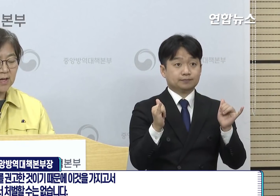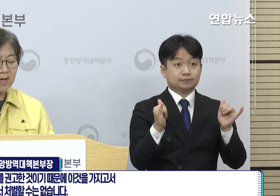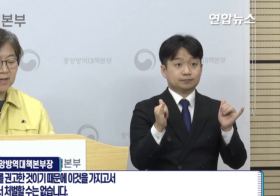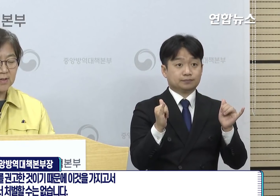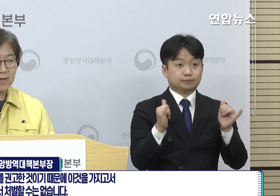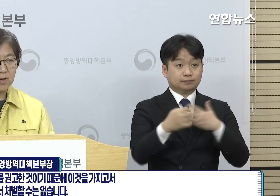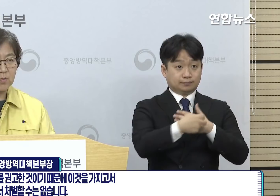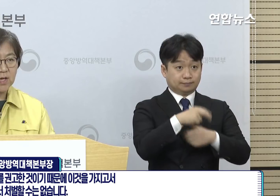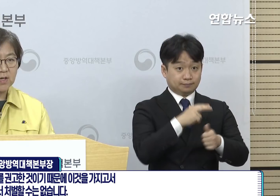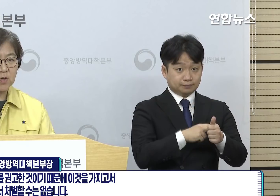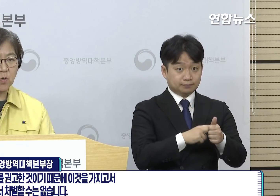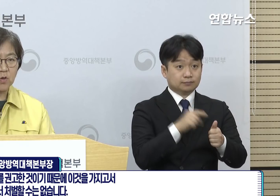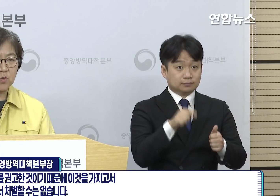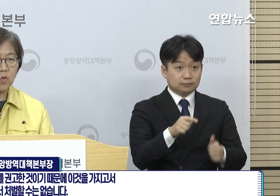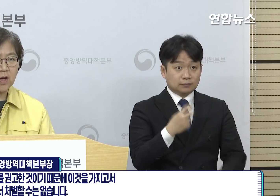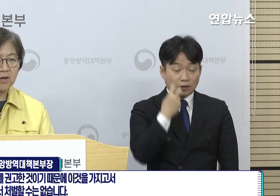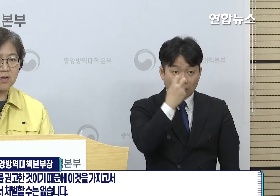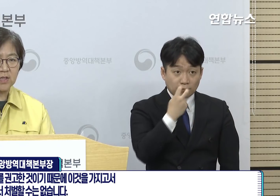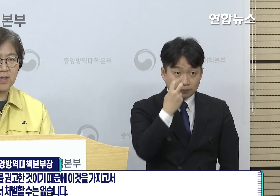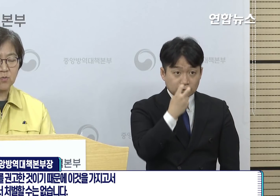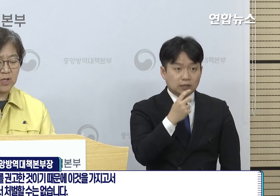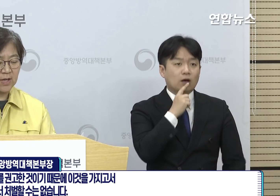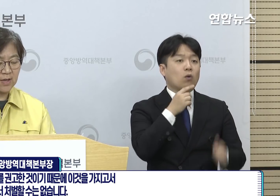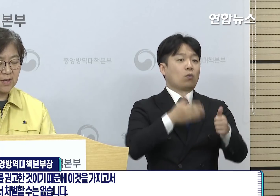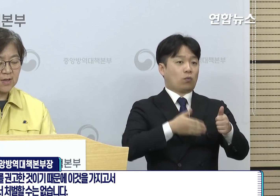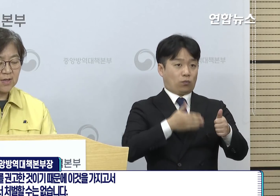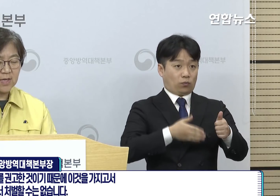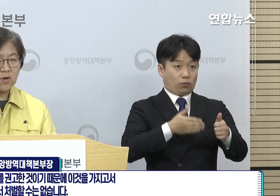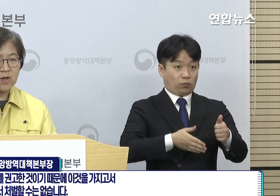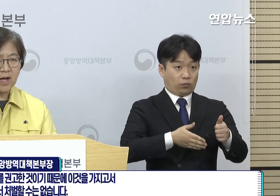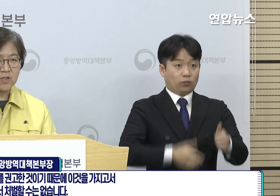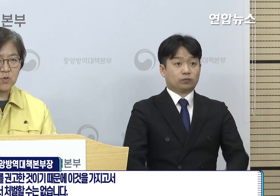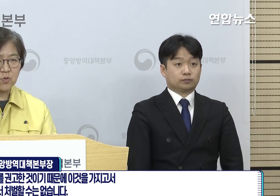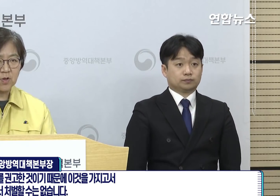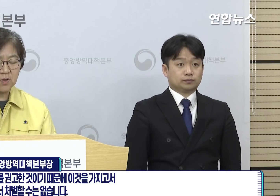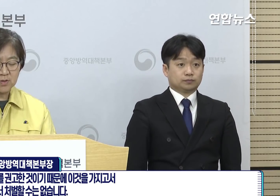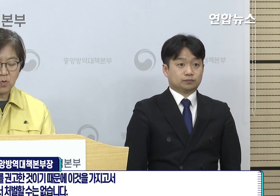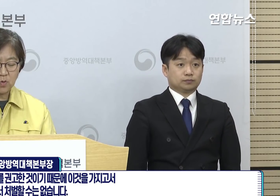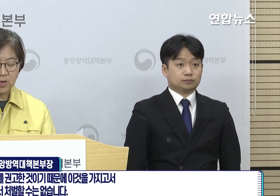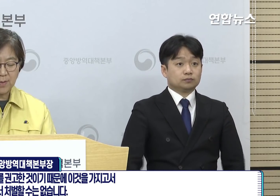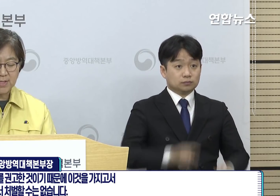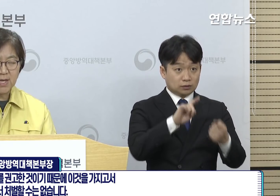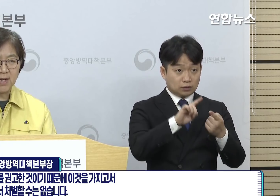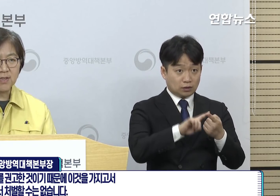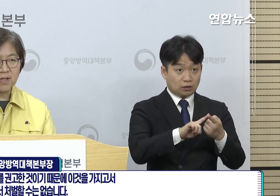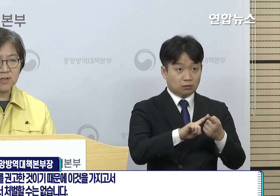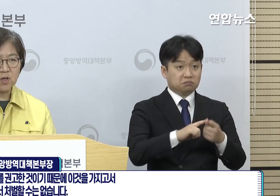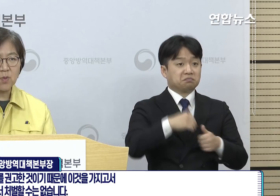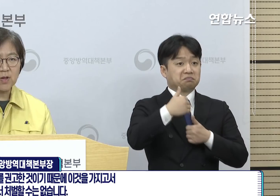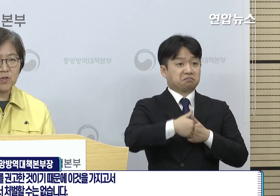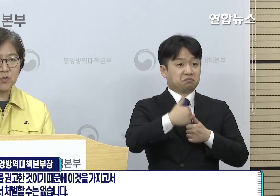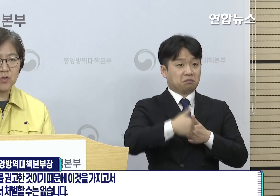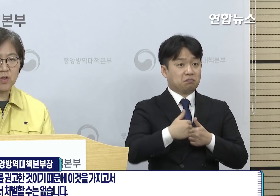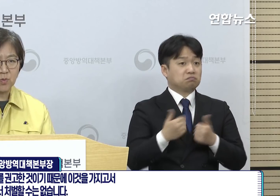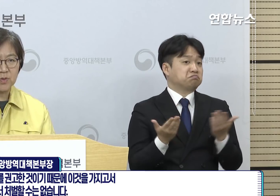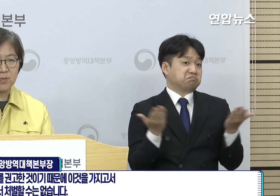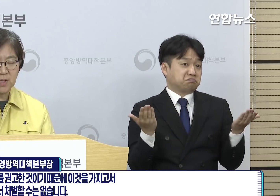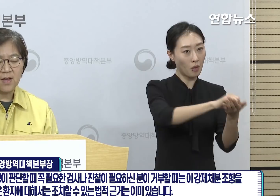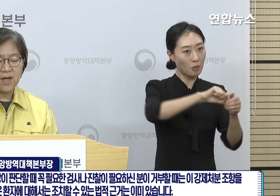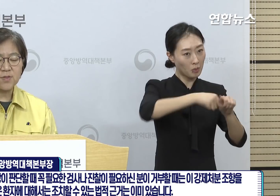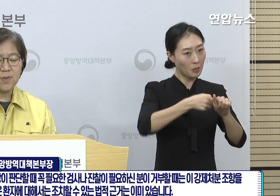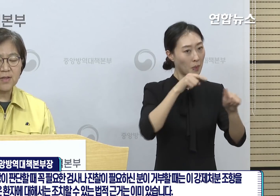의사가 검사를 권고한 거기 때문에 이걸 가지고서 그 공고를 받지 않았다 이제 처벌할 수는